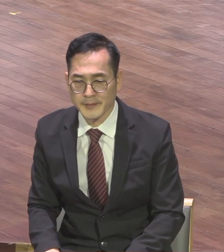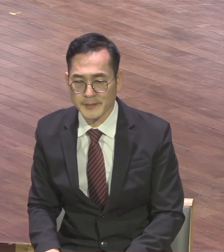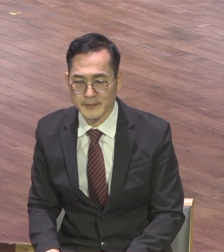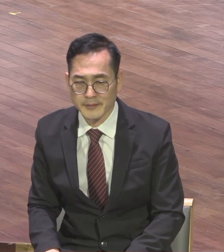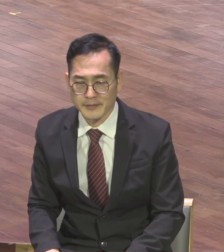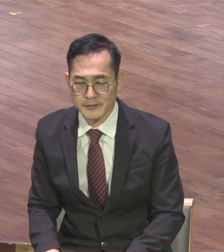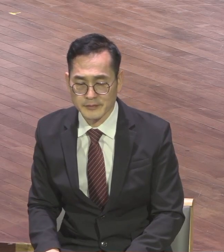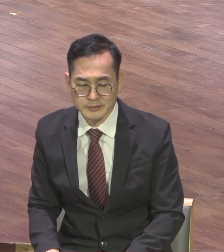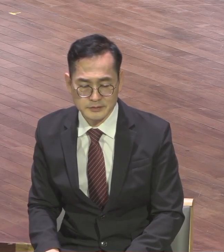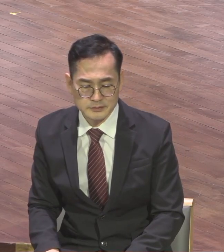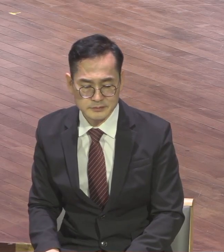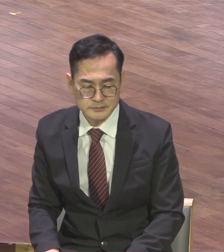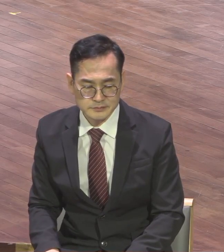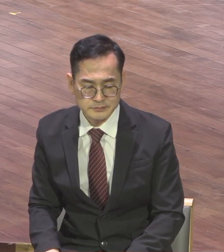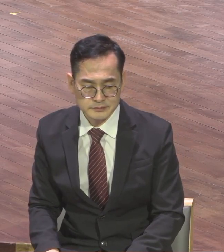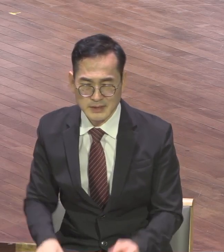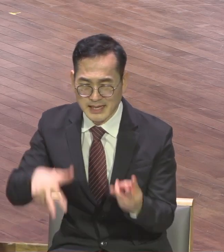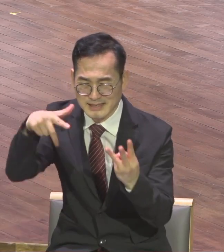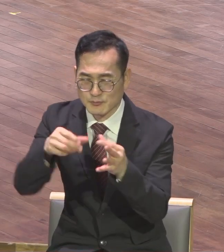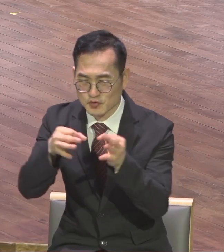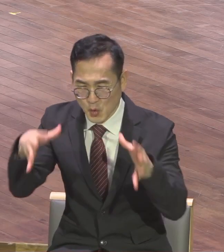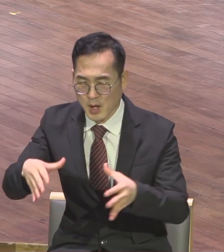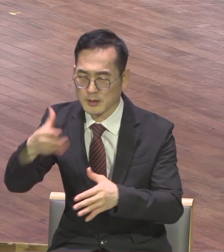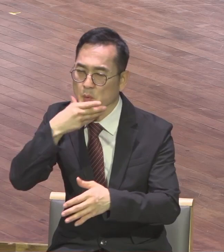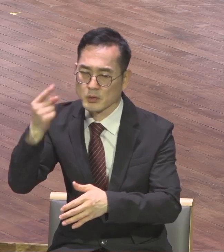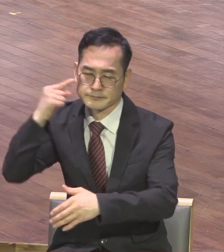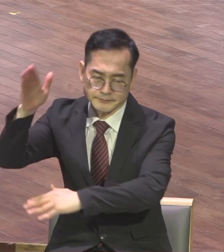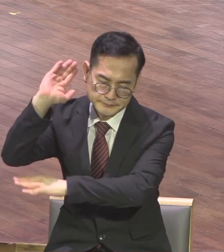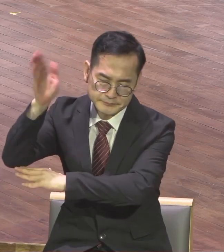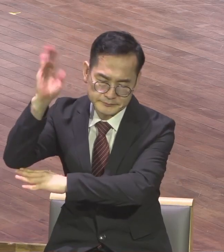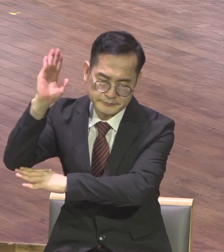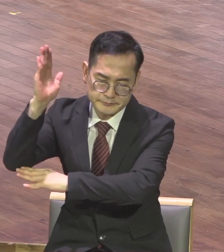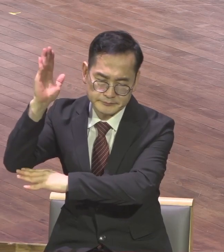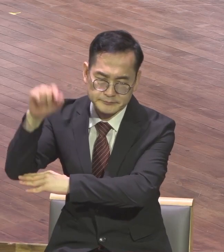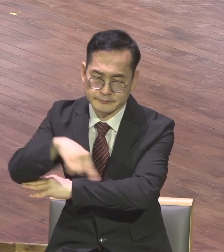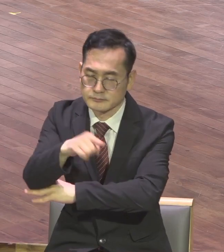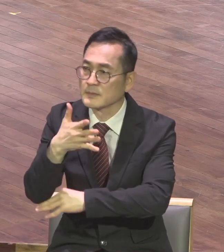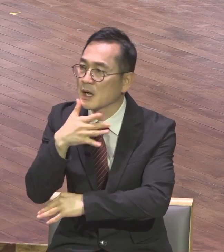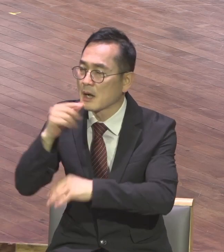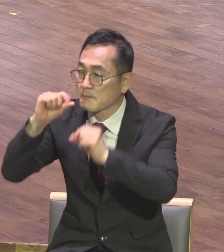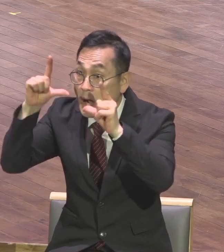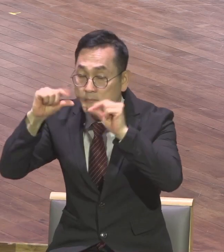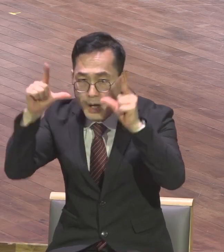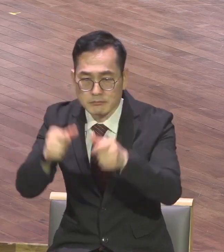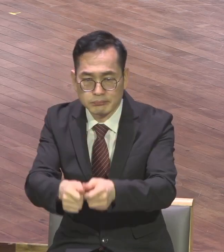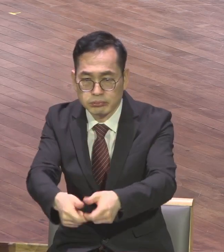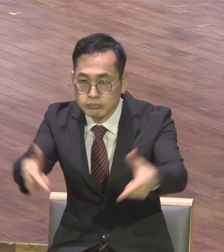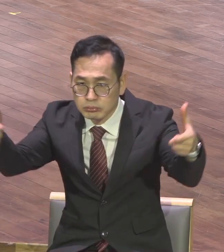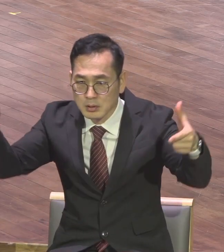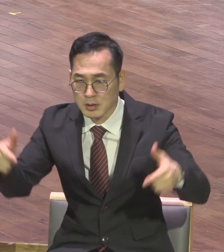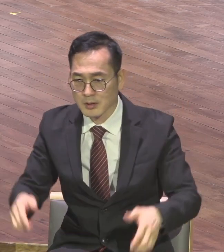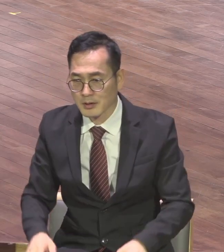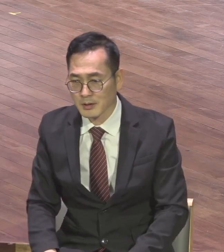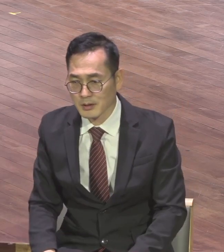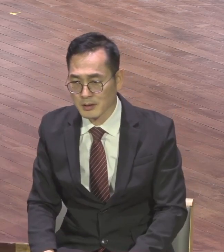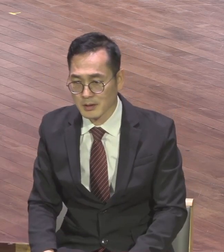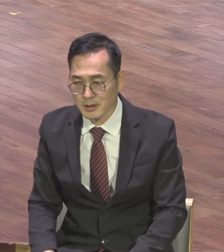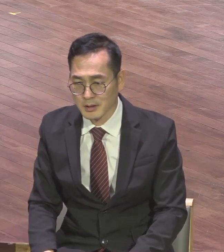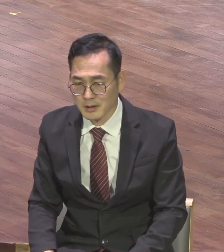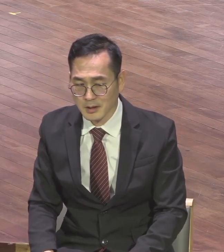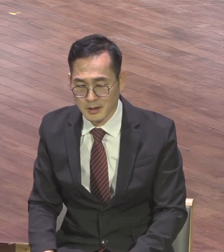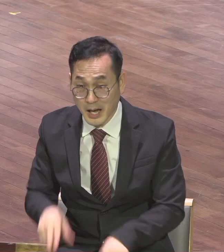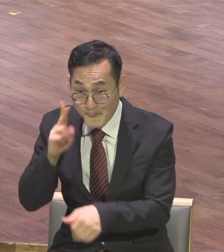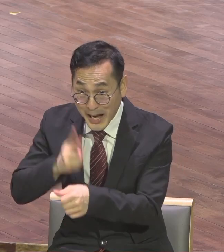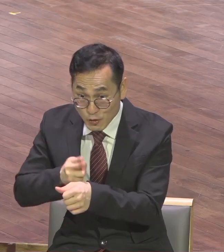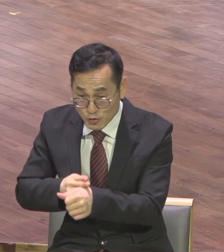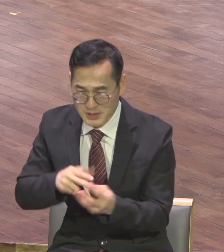이전에 보면 3주라는 짧은 기간 동안에 많은 열매를 맺혔음을 볼 수 있어요. 지금 바울은 쫓기고 있습니다. 왜